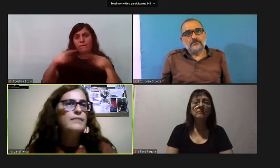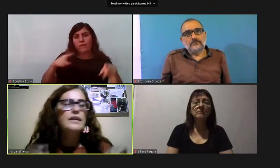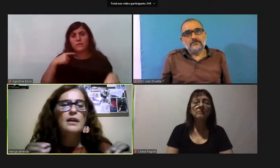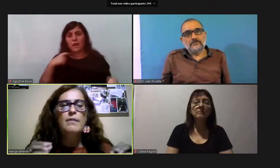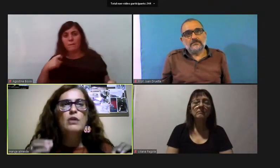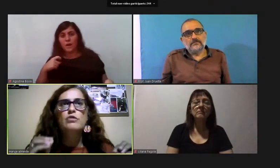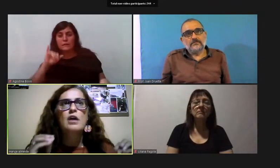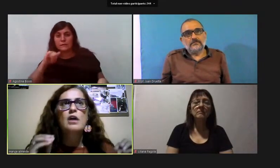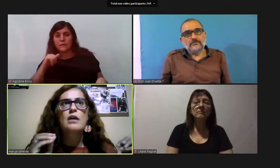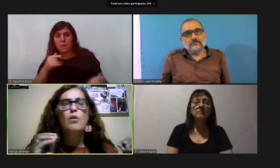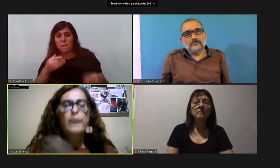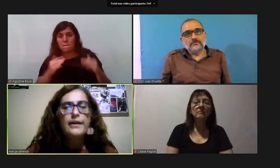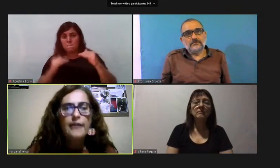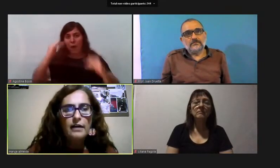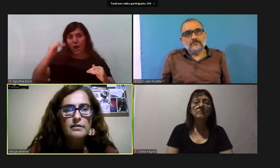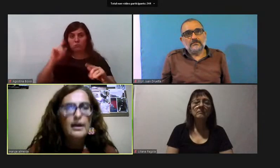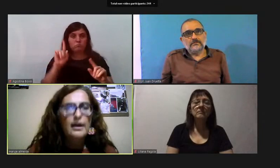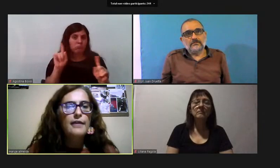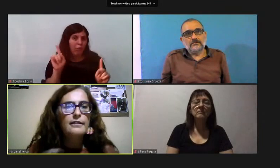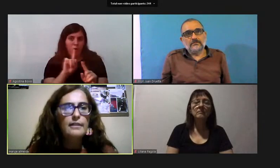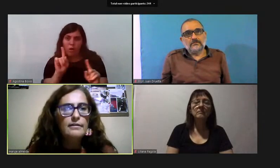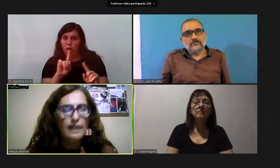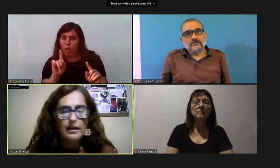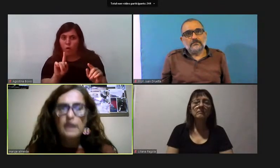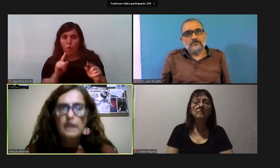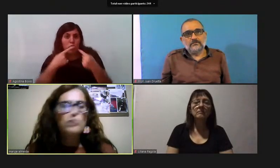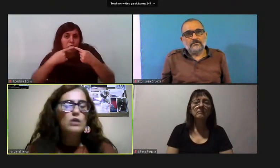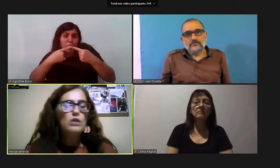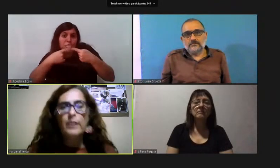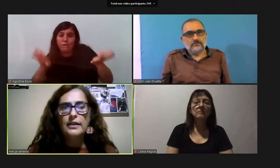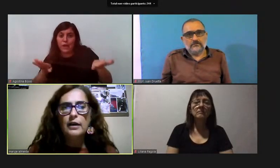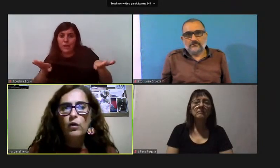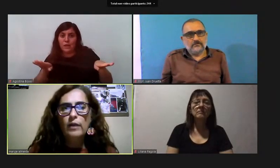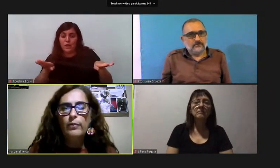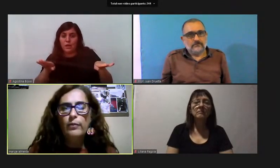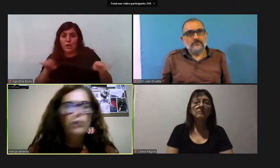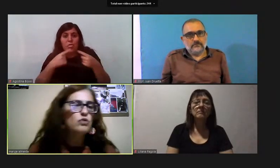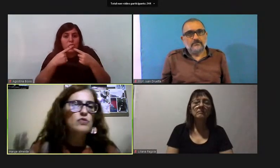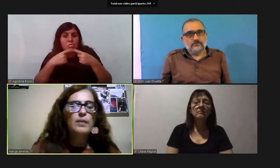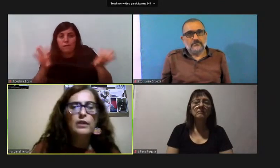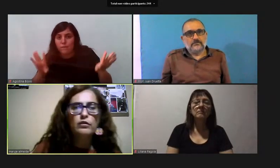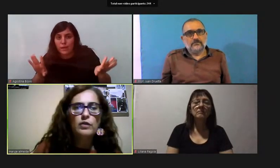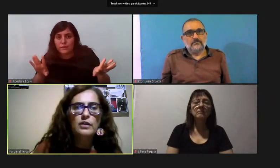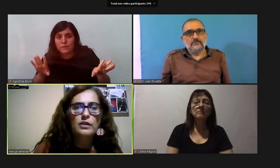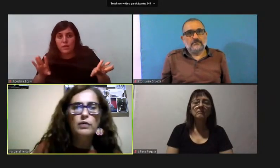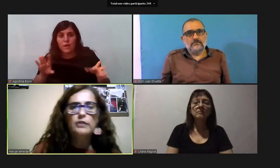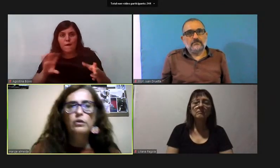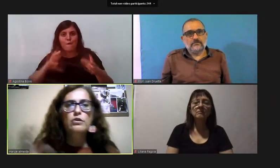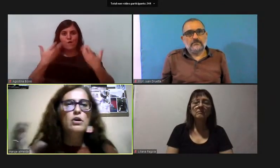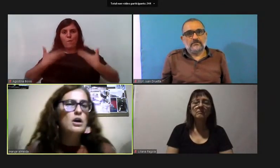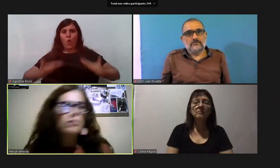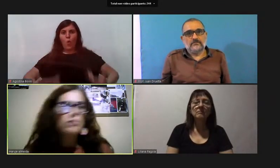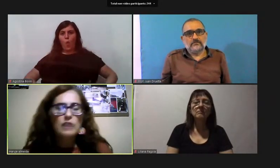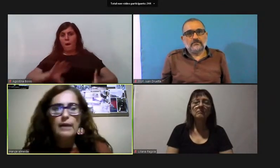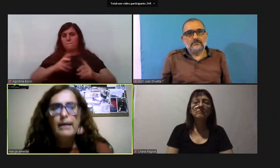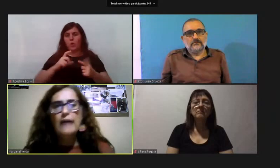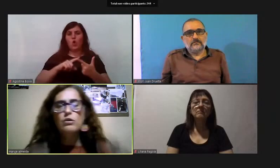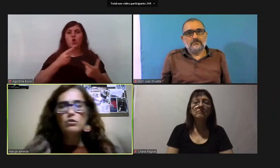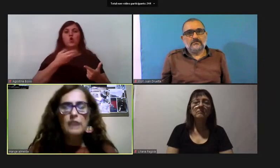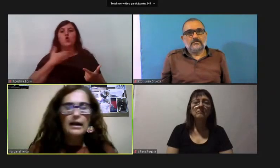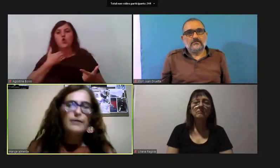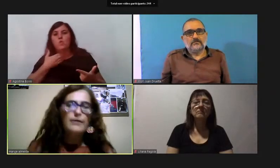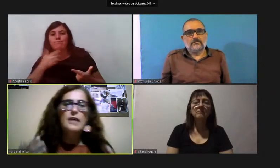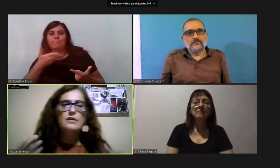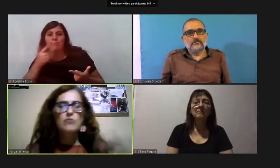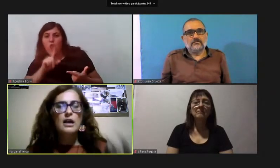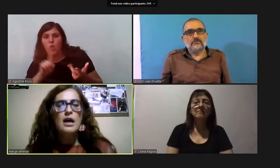ni tiene menos complejidad. ¿Sí? Es distinta. Se usan otras partes del cuerpo, no se usa el aparato fonoarticulatorio, se usan las manos, se usa